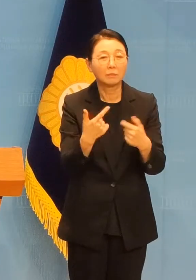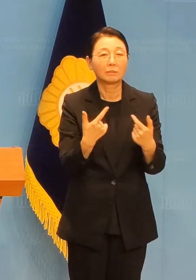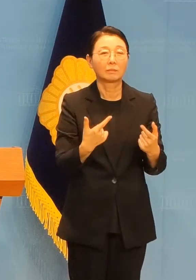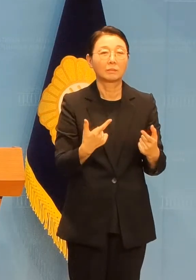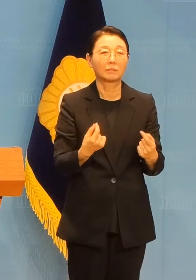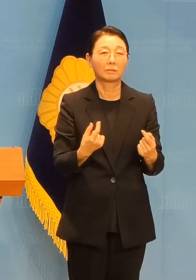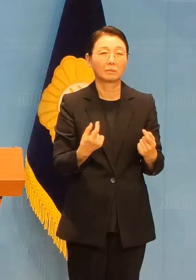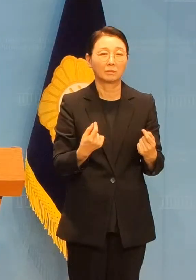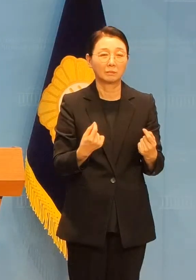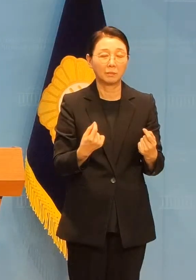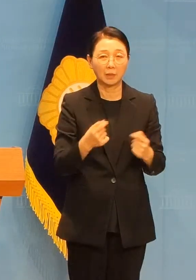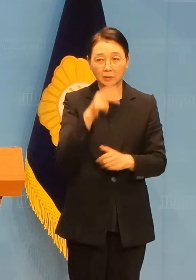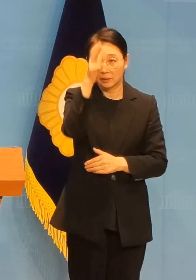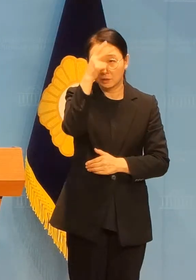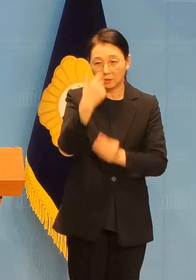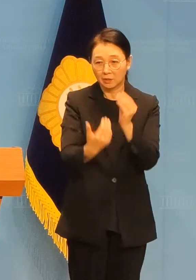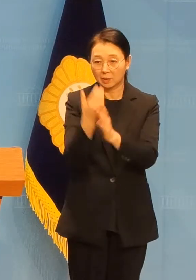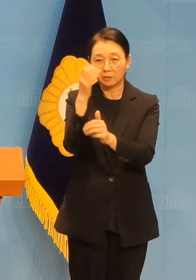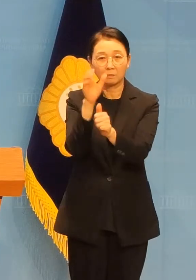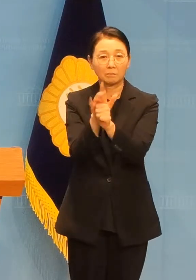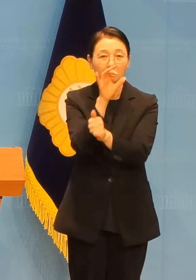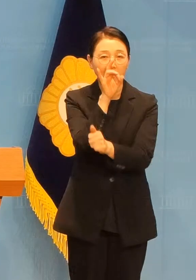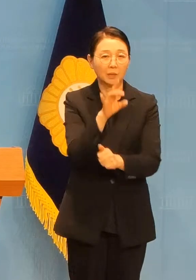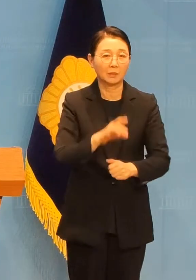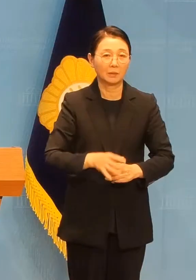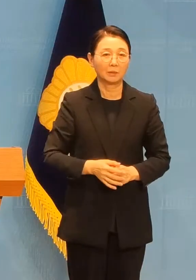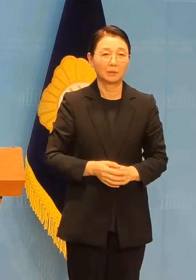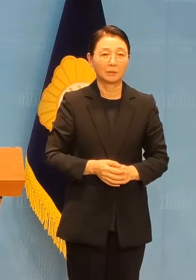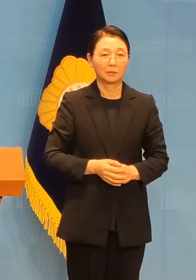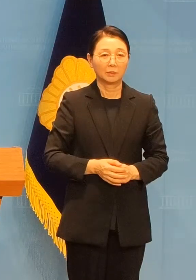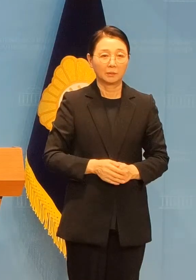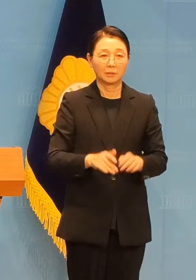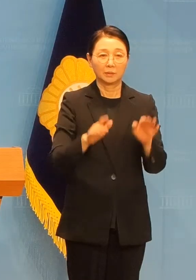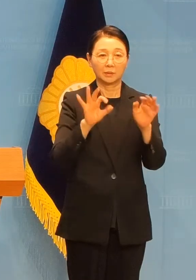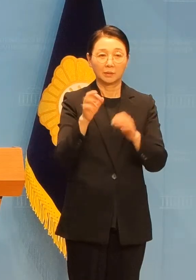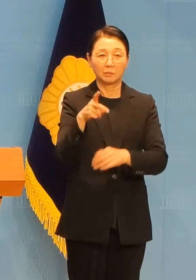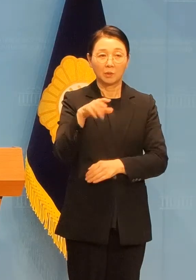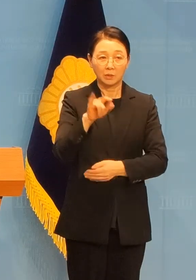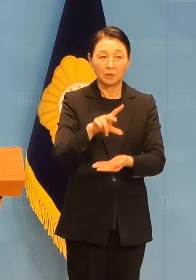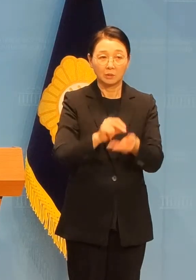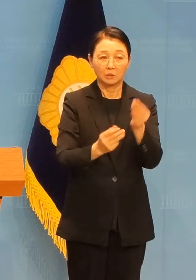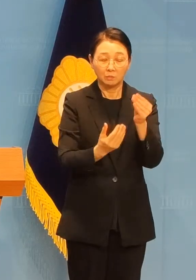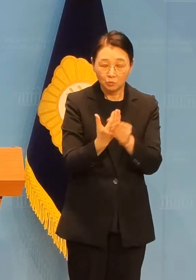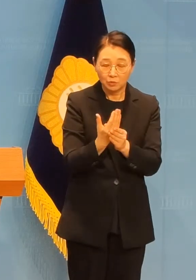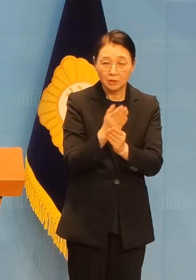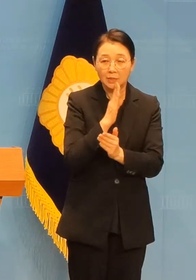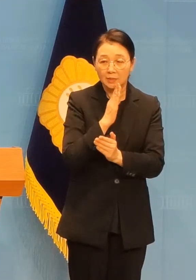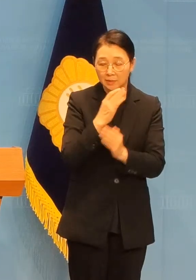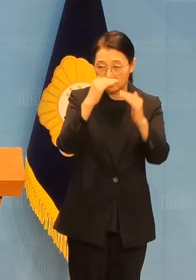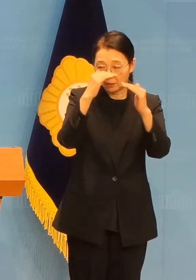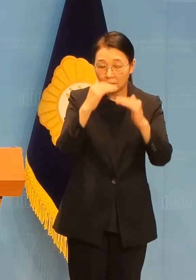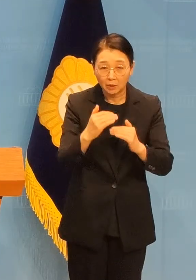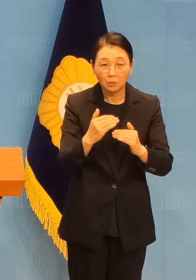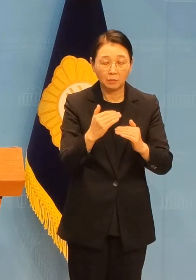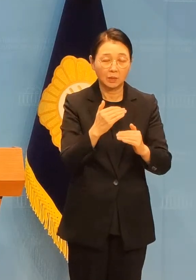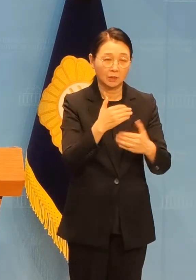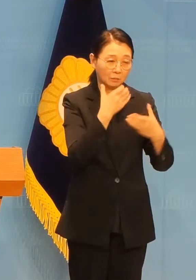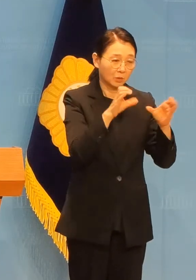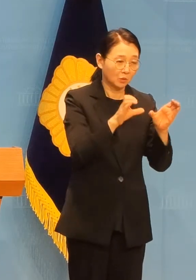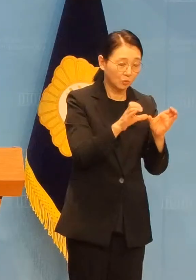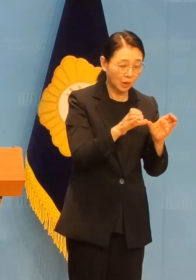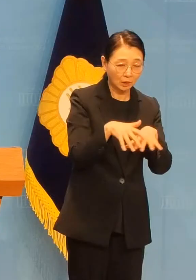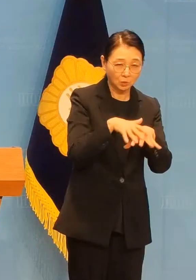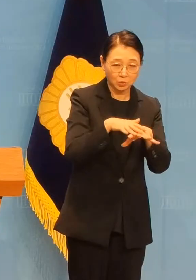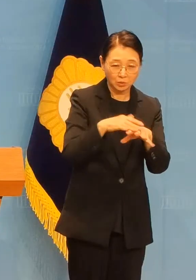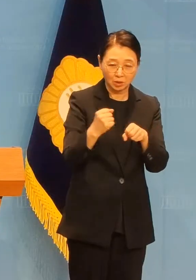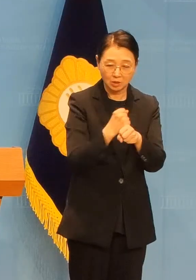경찰에게 이 사건을 맡겨둘 수 없습니다. 김병기 게이트의 실체와 민주당의 조직적 은폐,